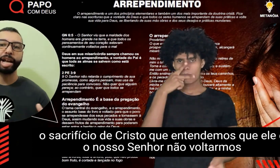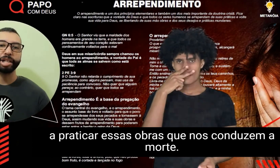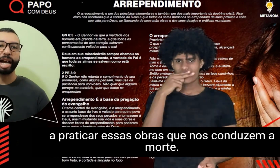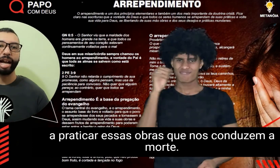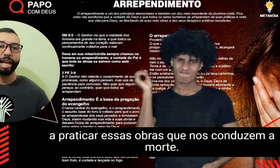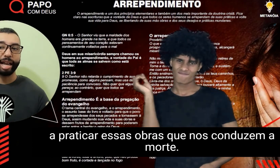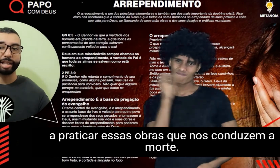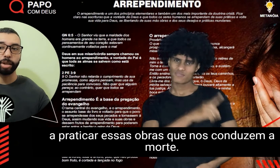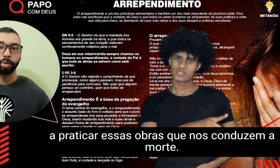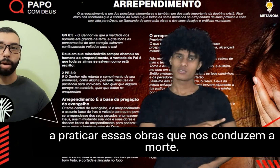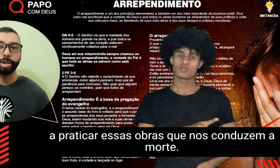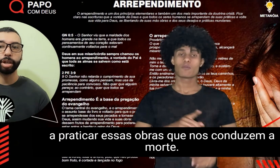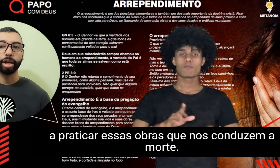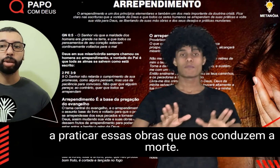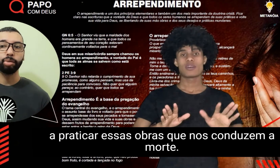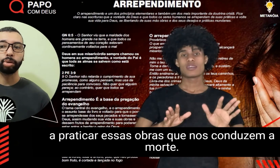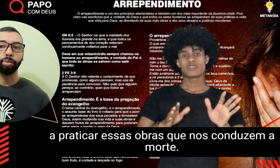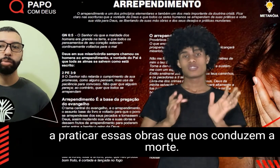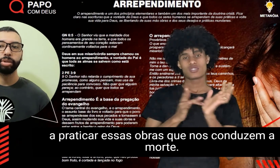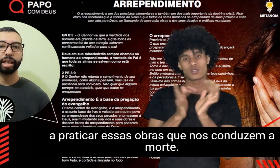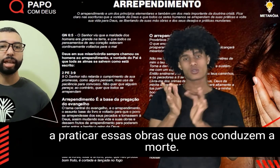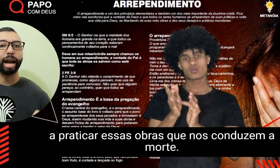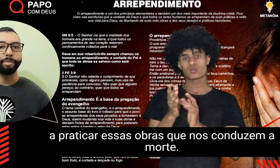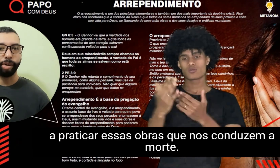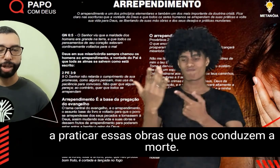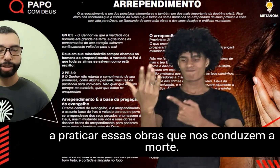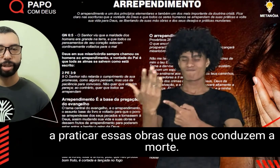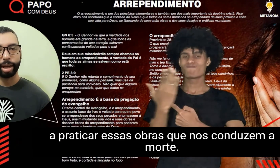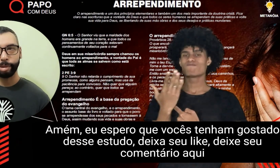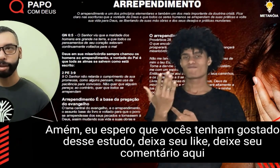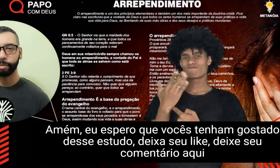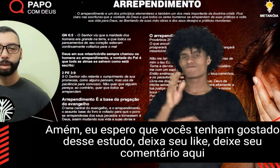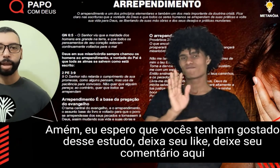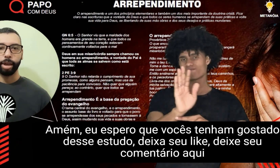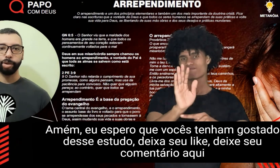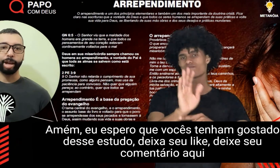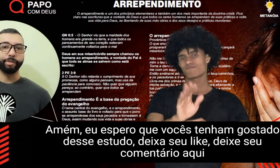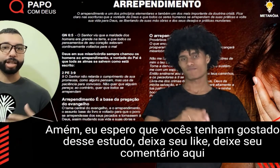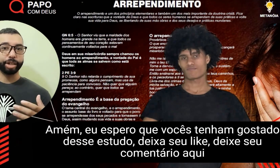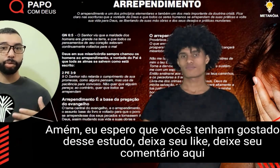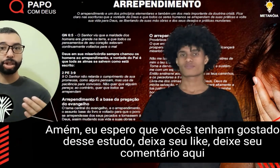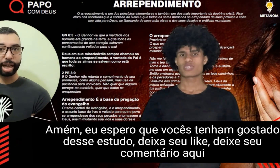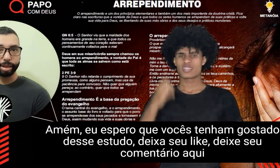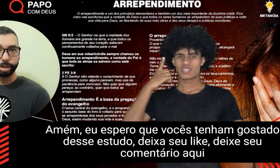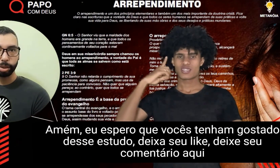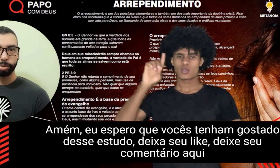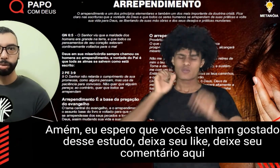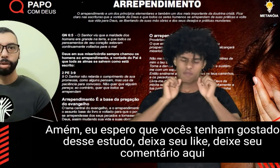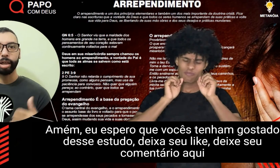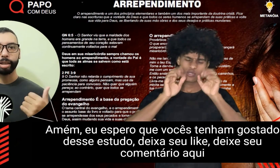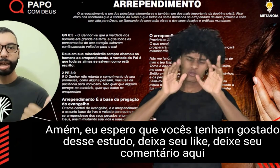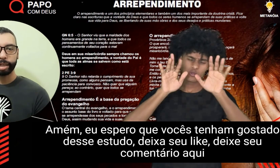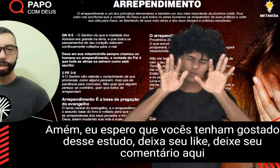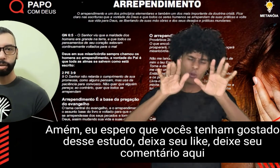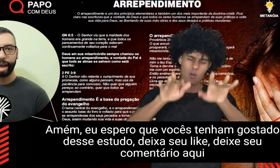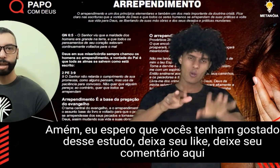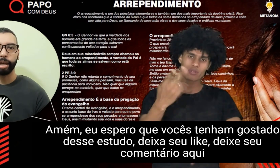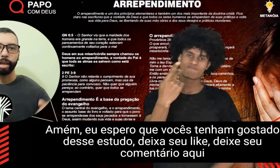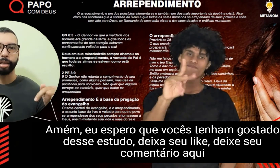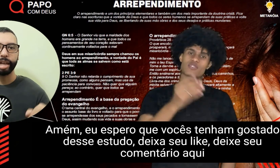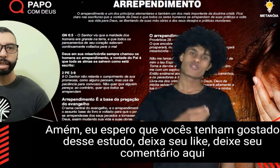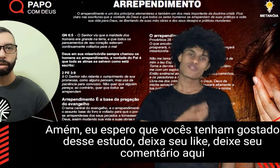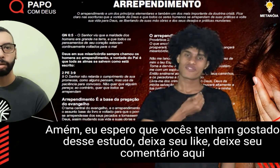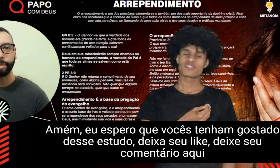voltarmos a praticar essas obras que nos conduzem à morte. Amém? Eu espero que vocês tenham gostado desse estudo. Deixa seu